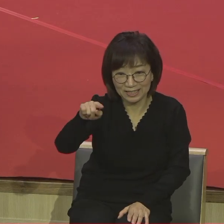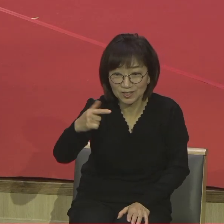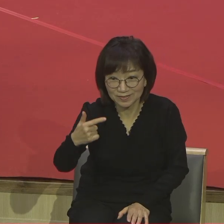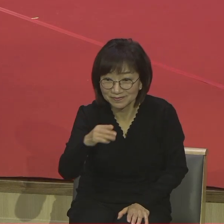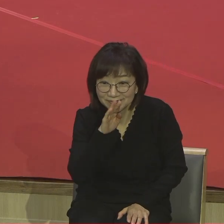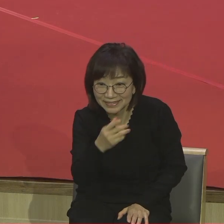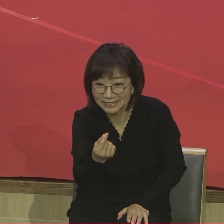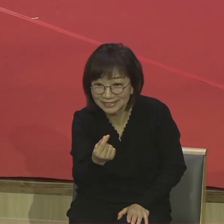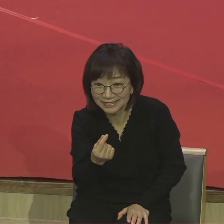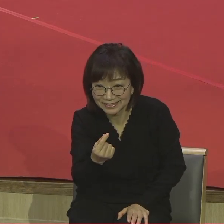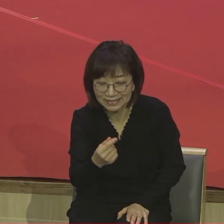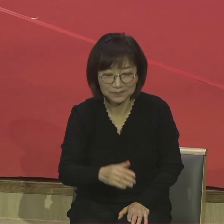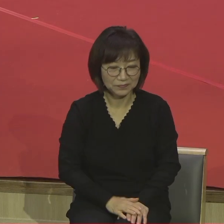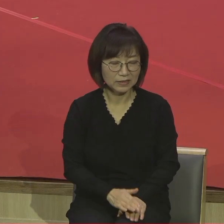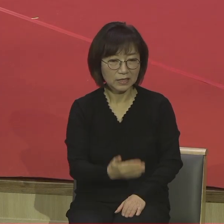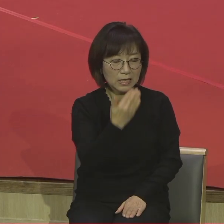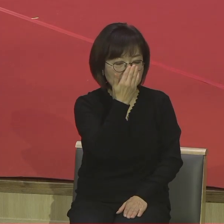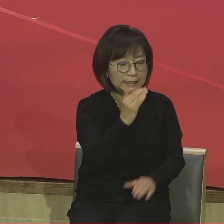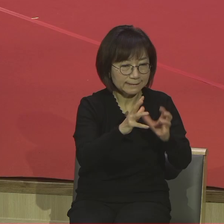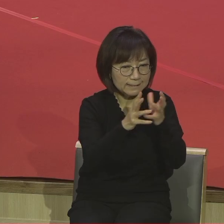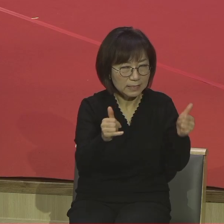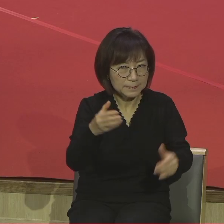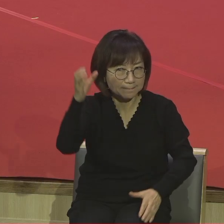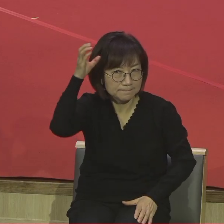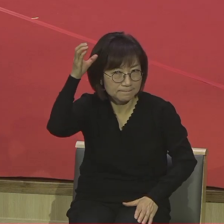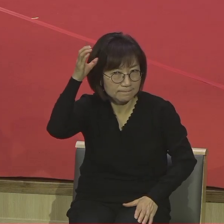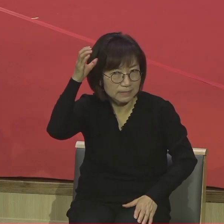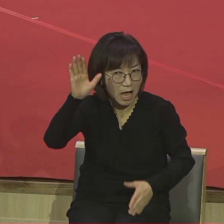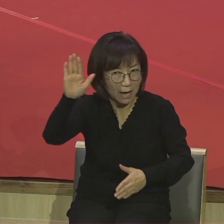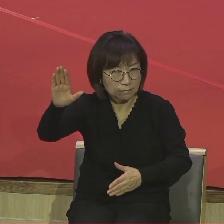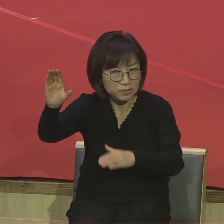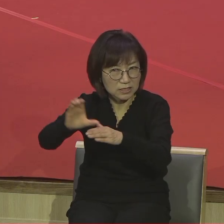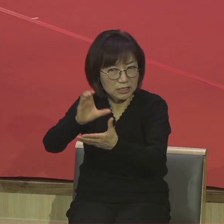백성들이 기대했던 메시아상